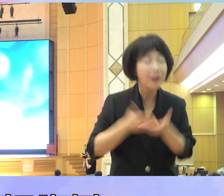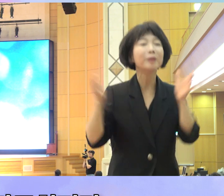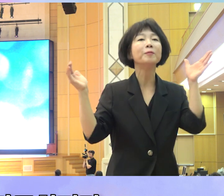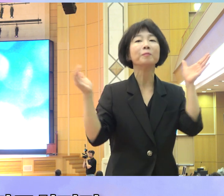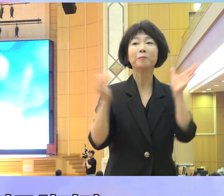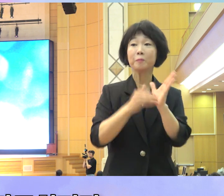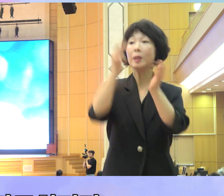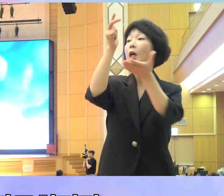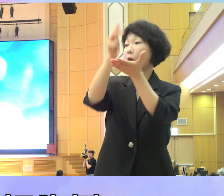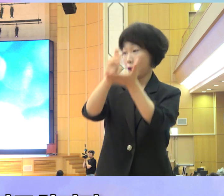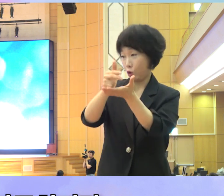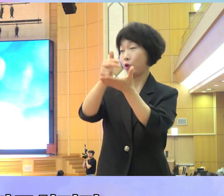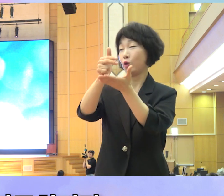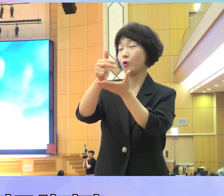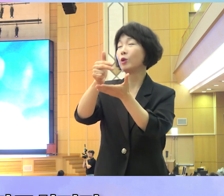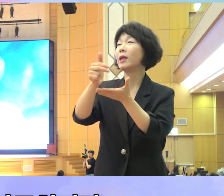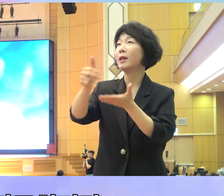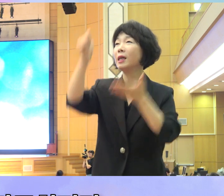채워주시네.